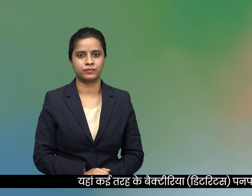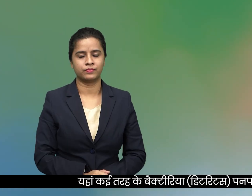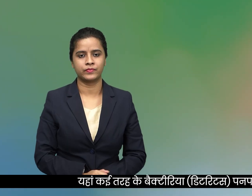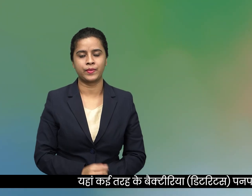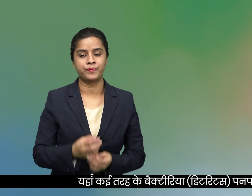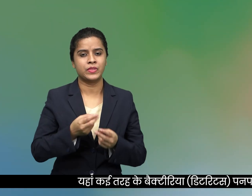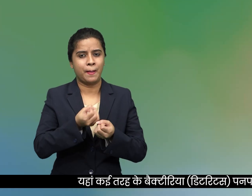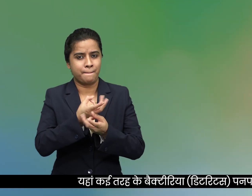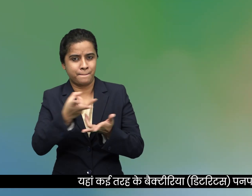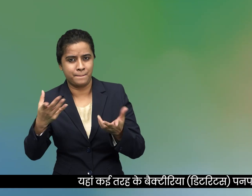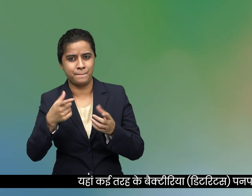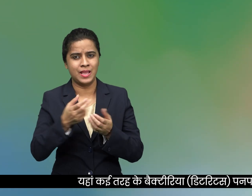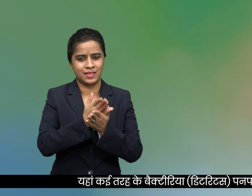यहाँ कई तरह के बैक्टीरिया